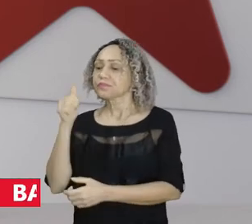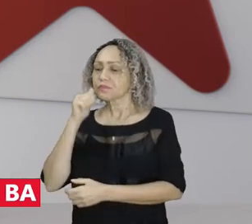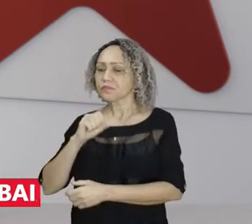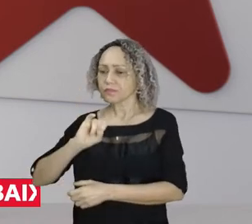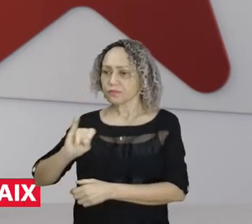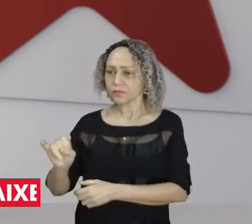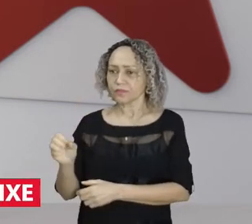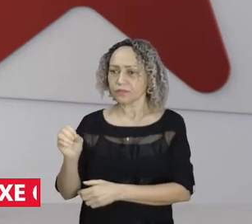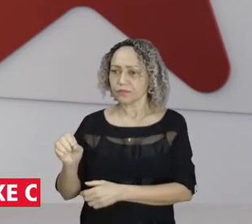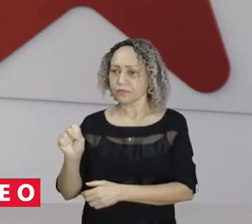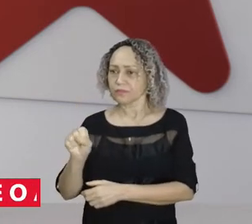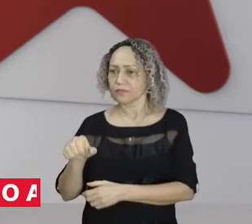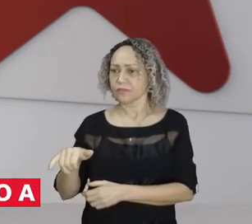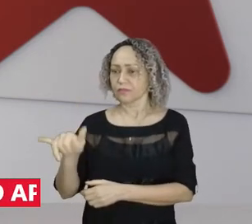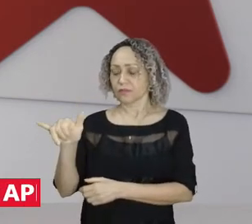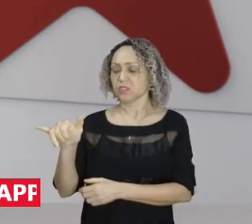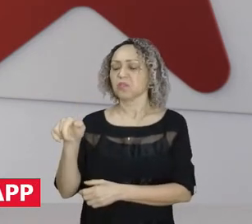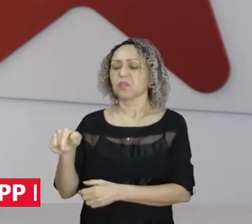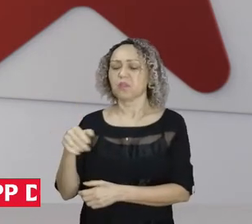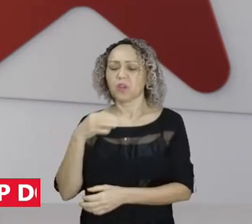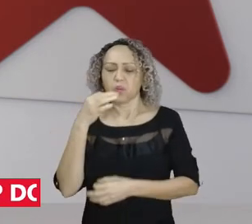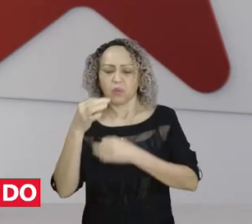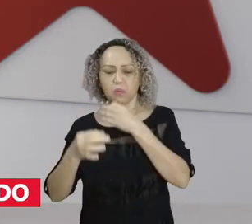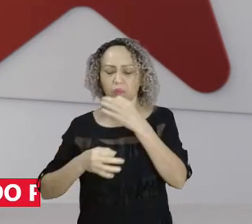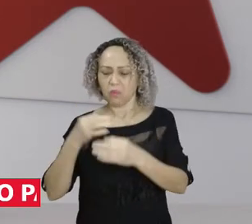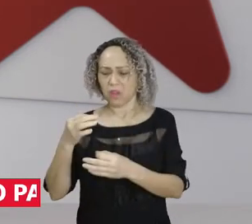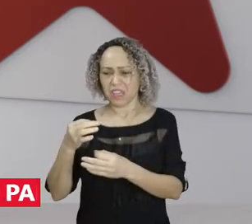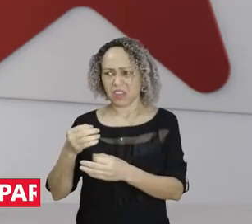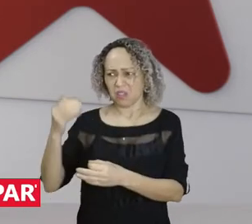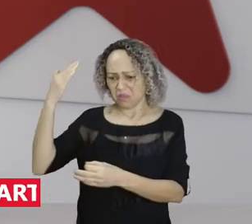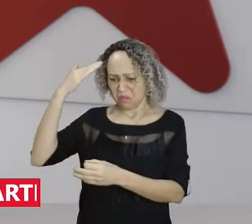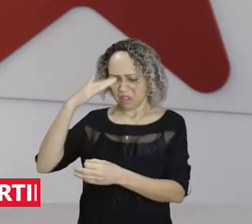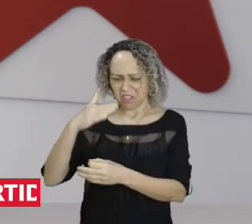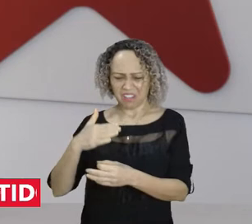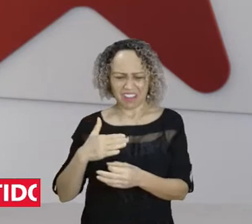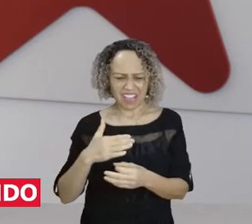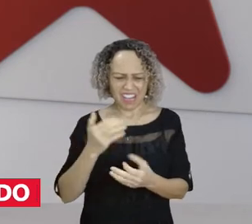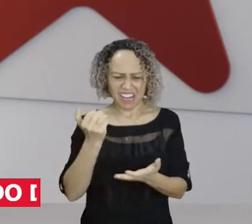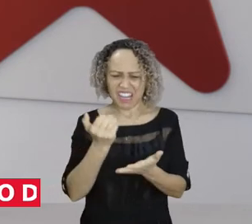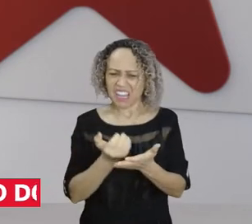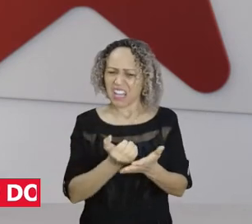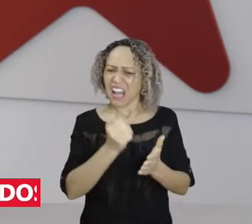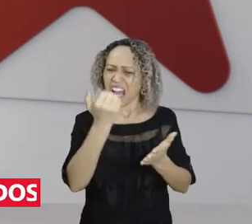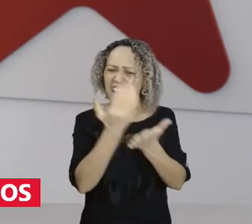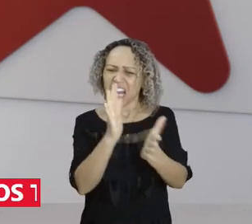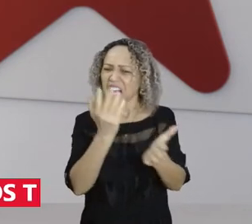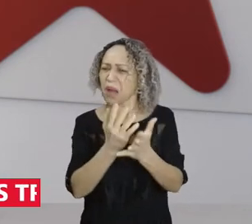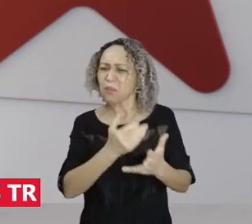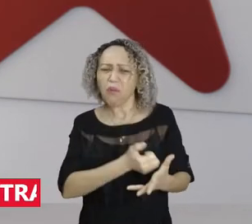que retomar vários programas destruídos por esse maluco. Lula avisou que voltará com Minha Casa Minha Vida